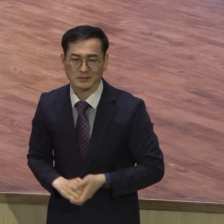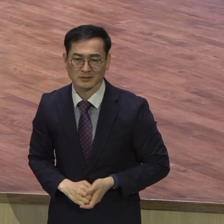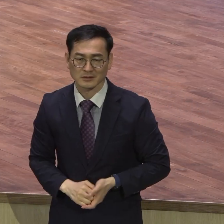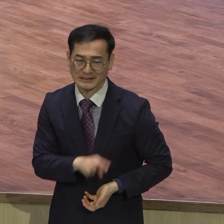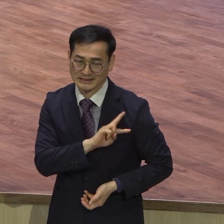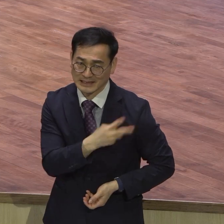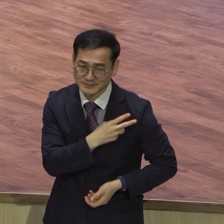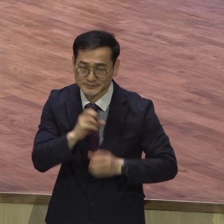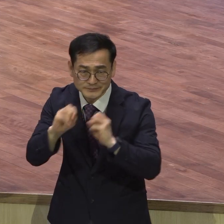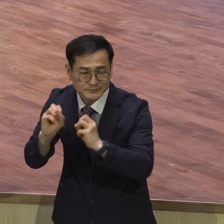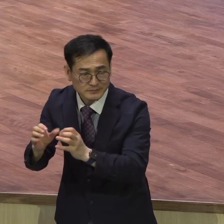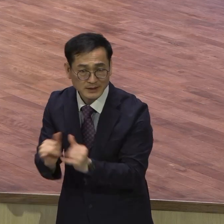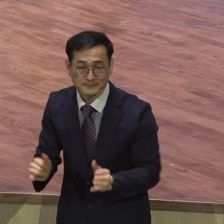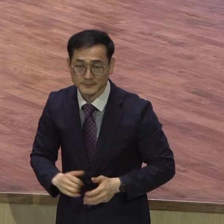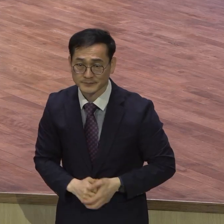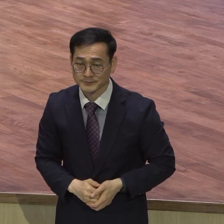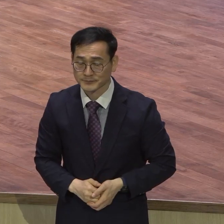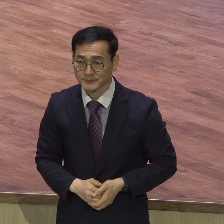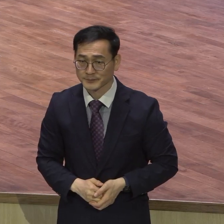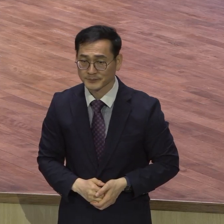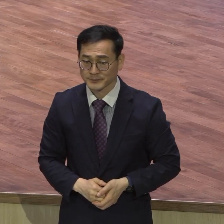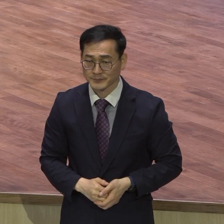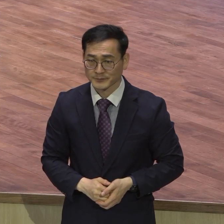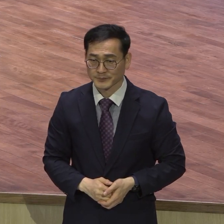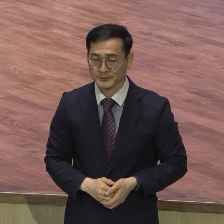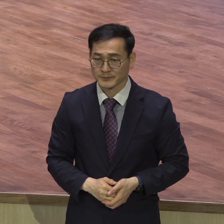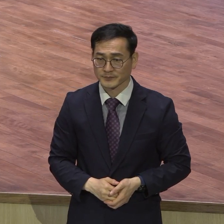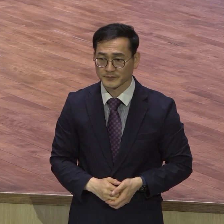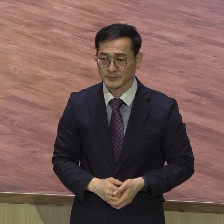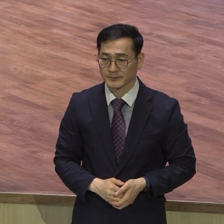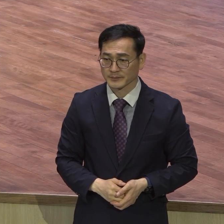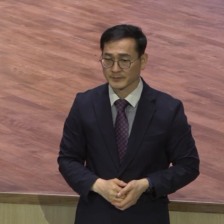나오는 사람들 전하는 사람들